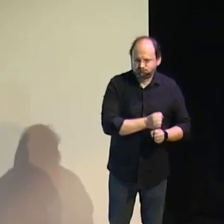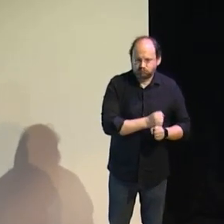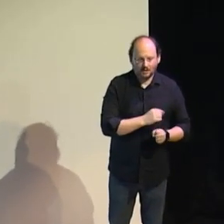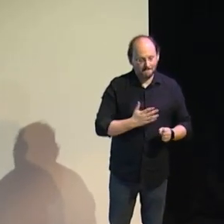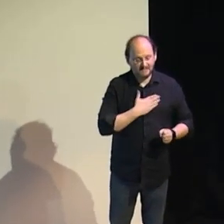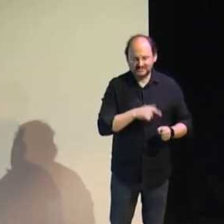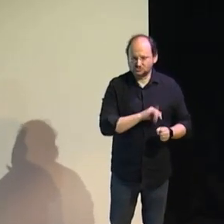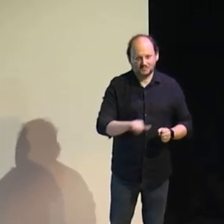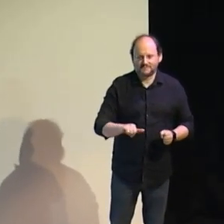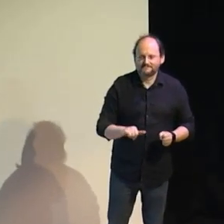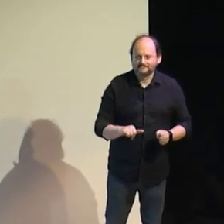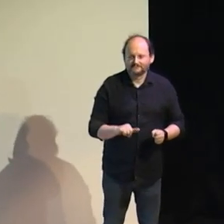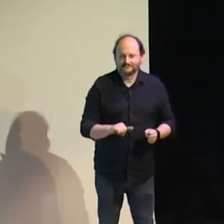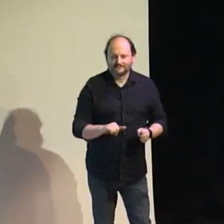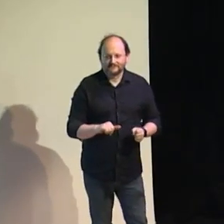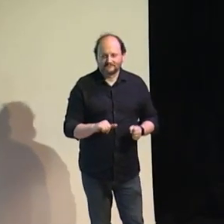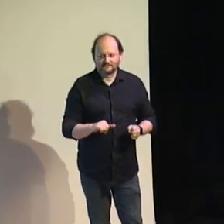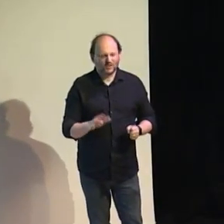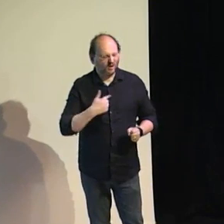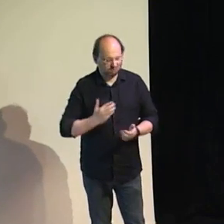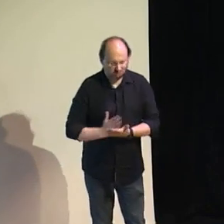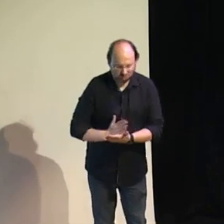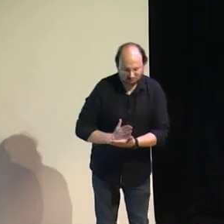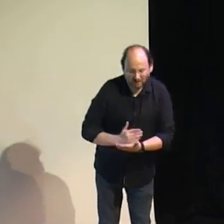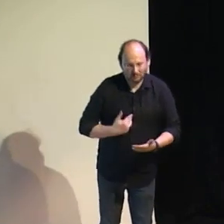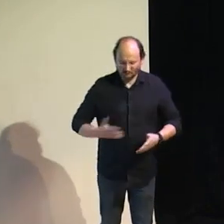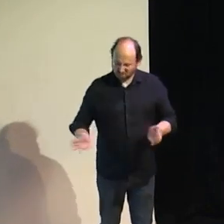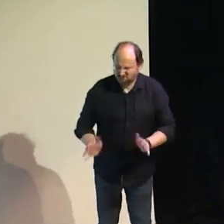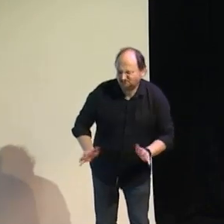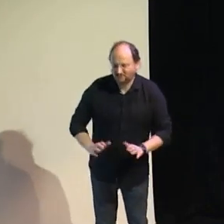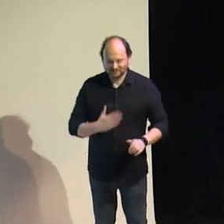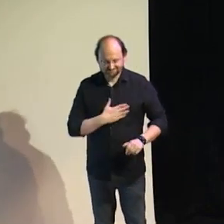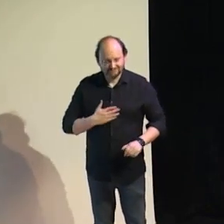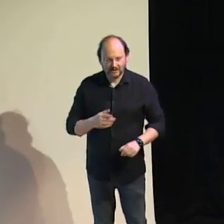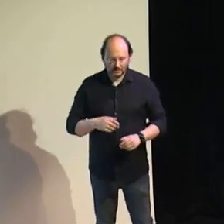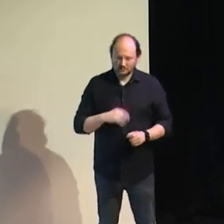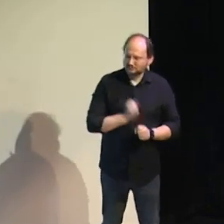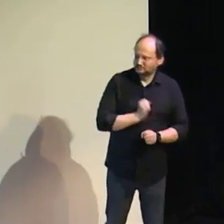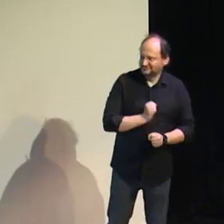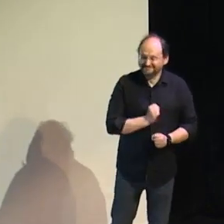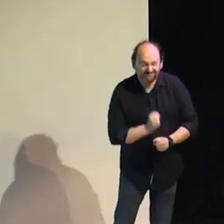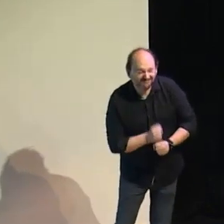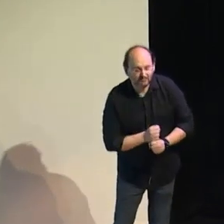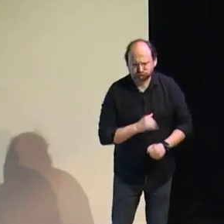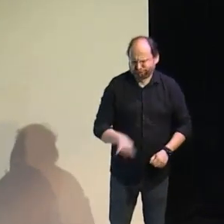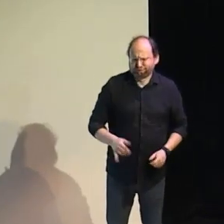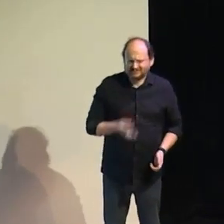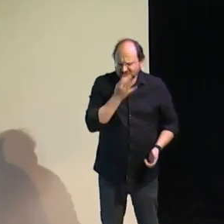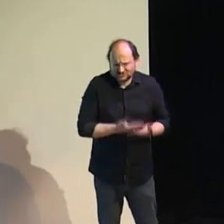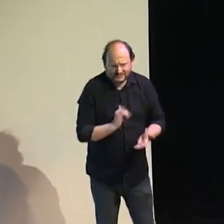c'est vraiment quelque chose de la corvée plutôt. Il n'y a pas vraiment de plaisir. Quand on est dans le travail où on secoue